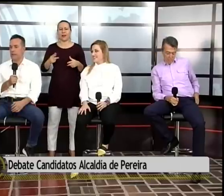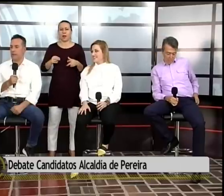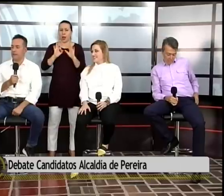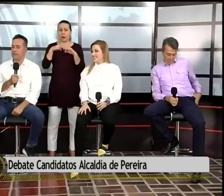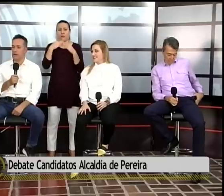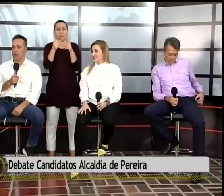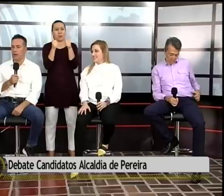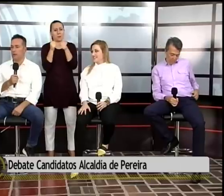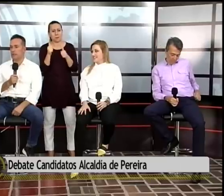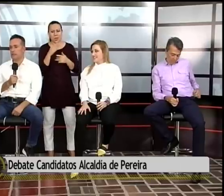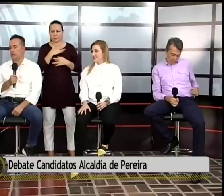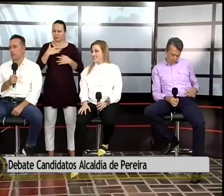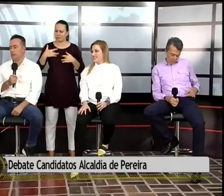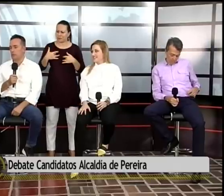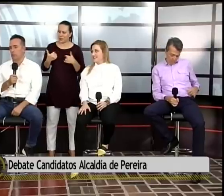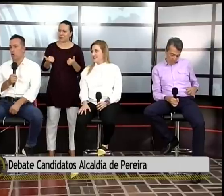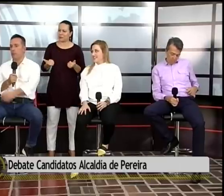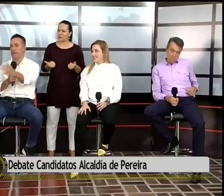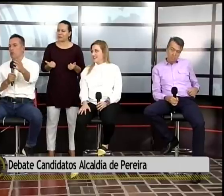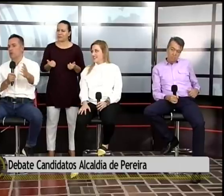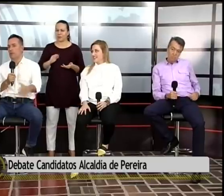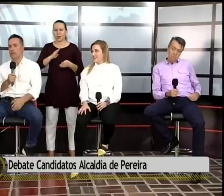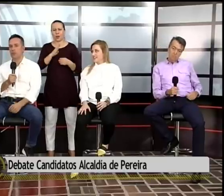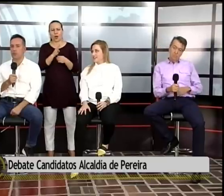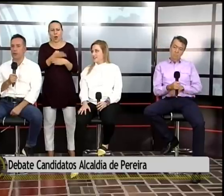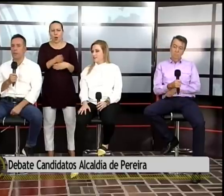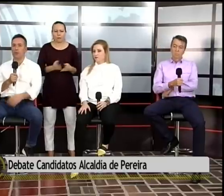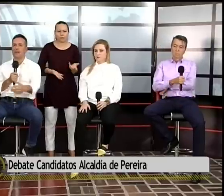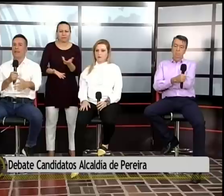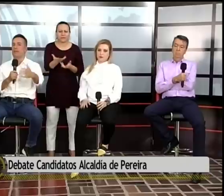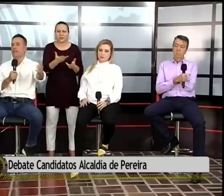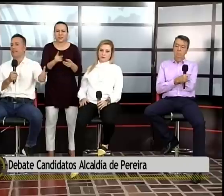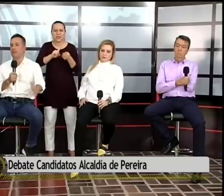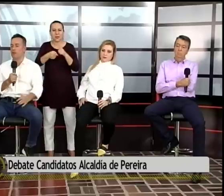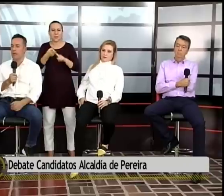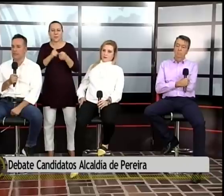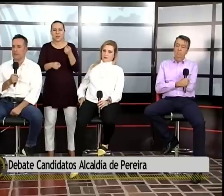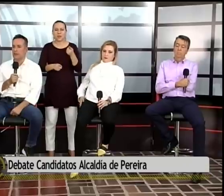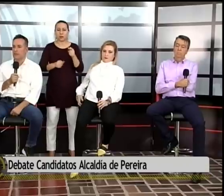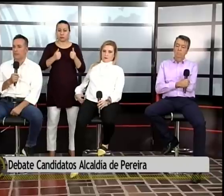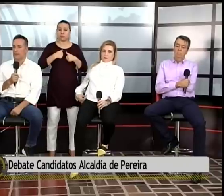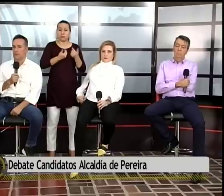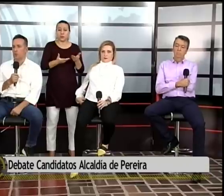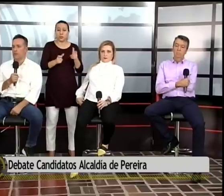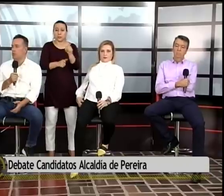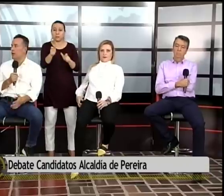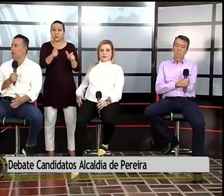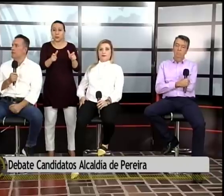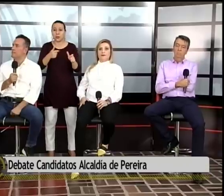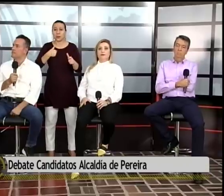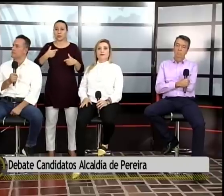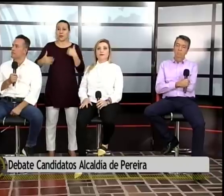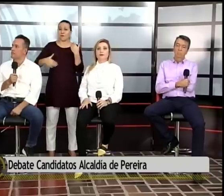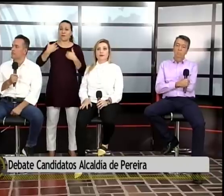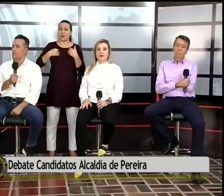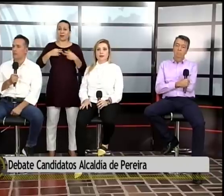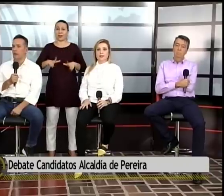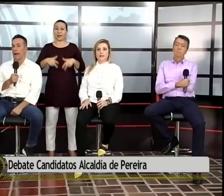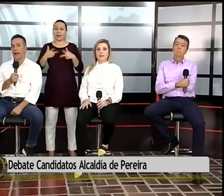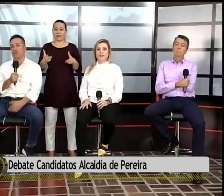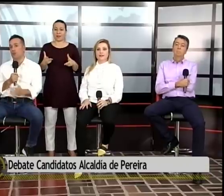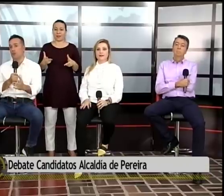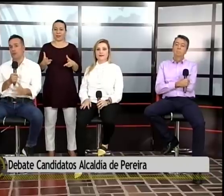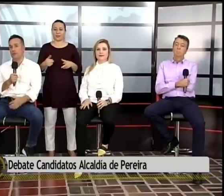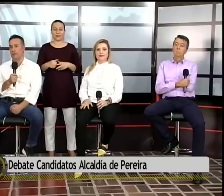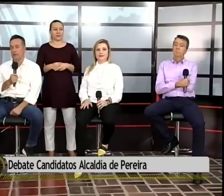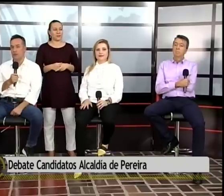la familia y estar saludables y poder compartir con los amigos, poder aportarle el bienestar de los demás. Yo disfruto la vida. ¿Y qué lo hace llorar?